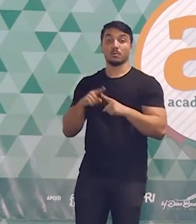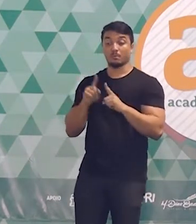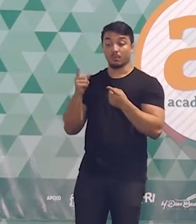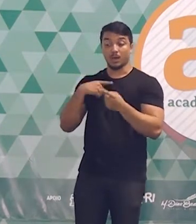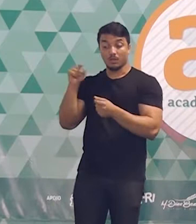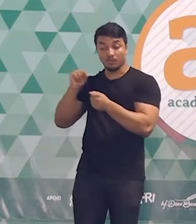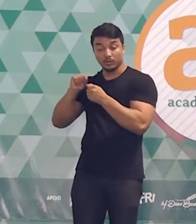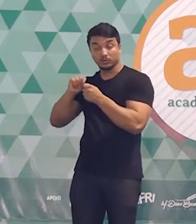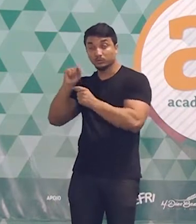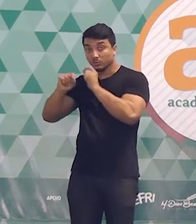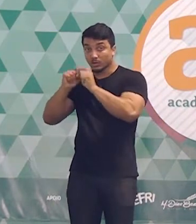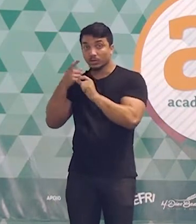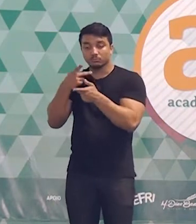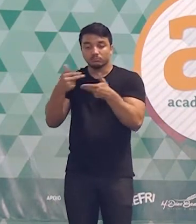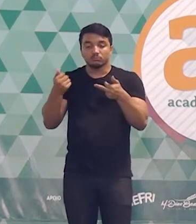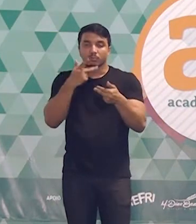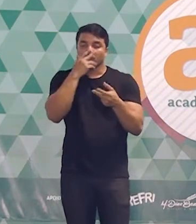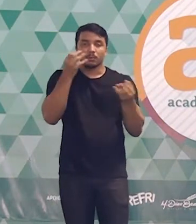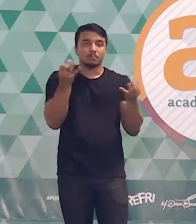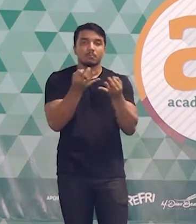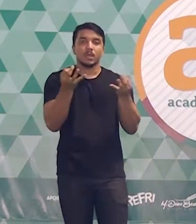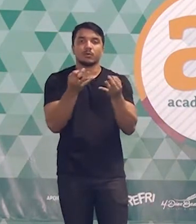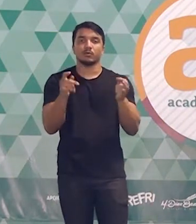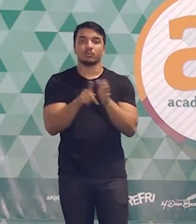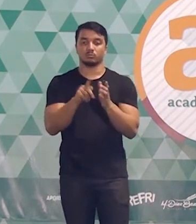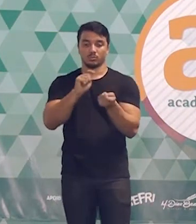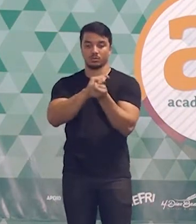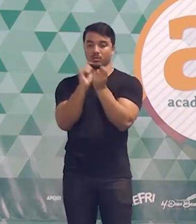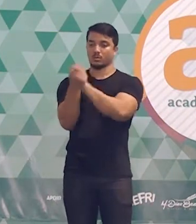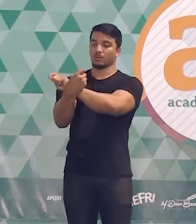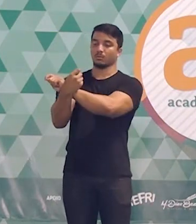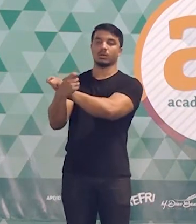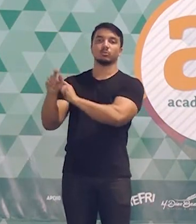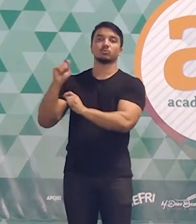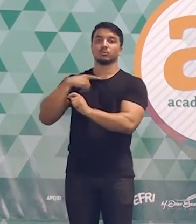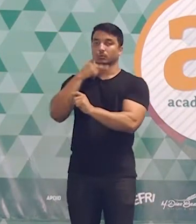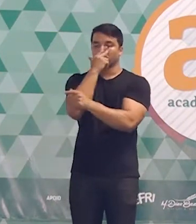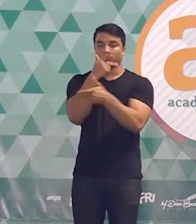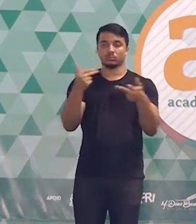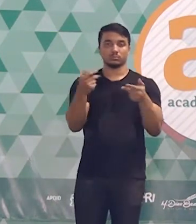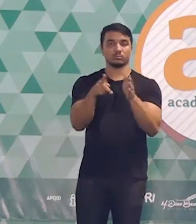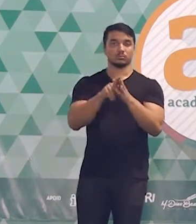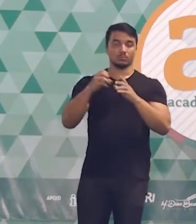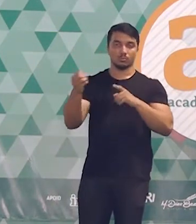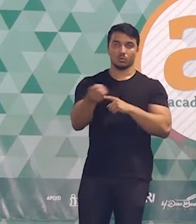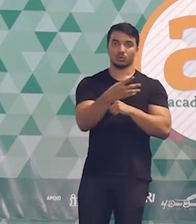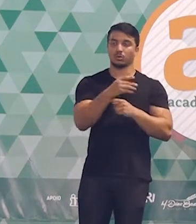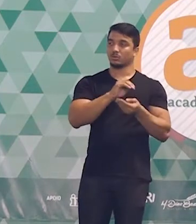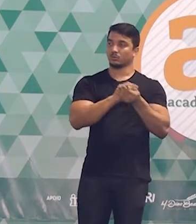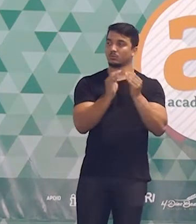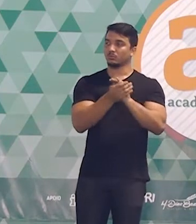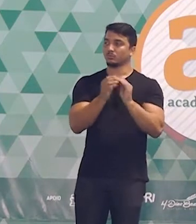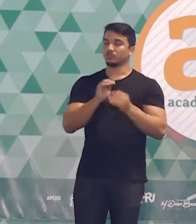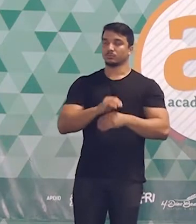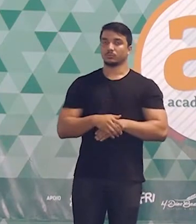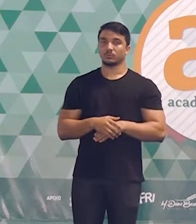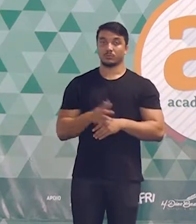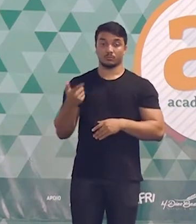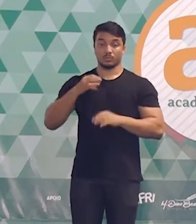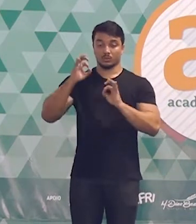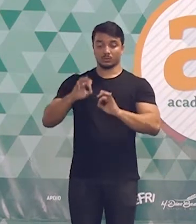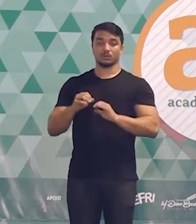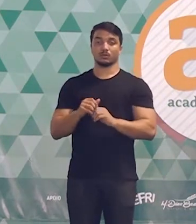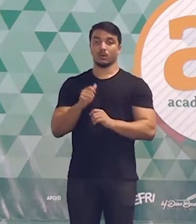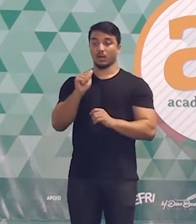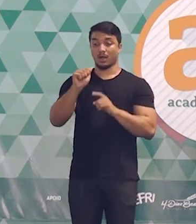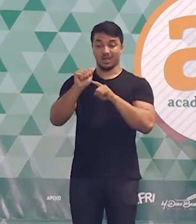ela fez foi algo perfeitamente adaptado às tendências modernas de arte. Então a alternativa